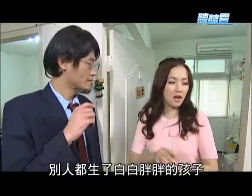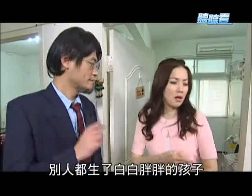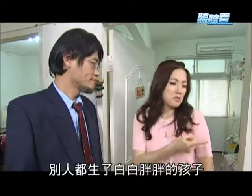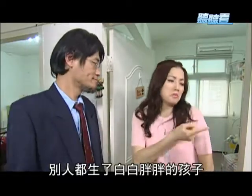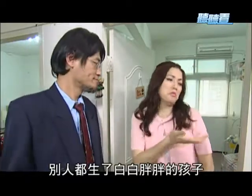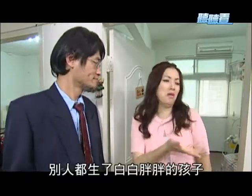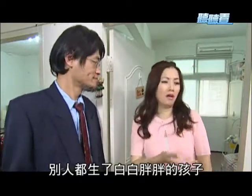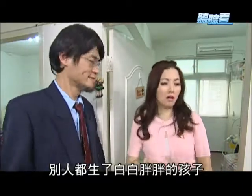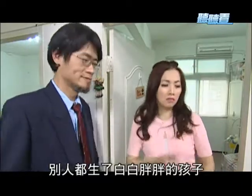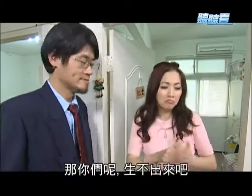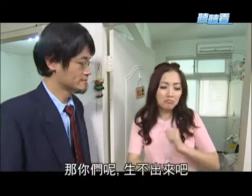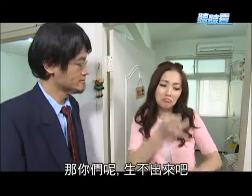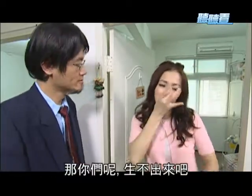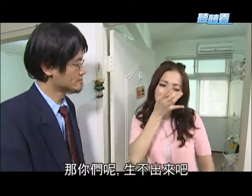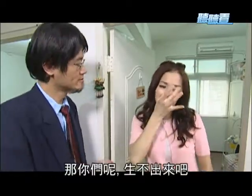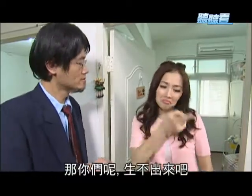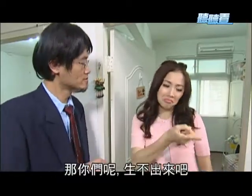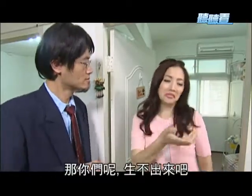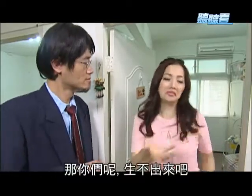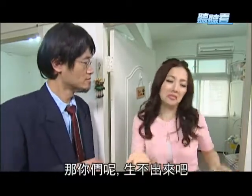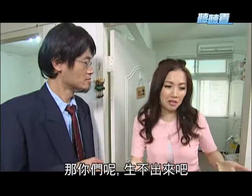胖的孩子，那你们呢，生不出来吧？